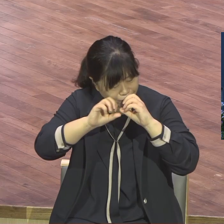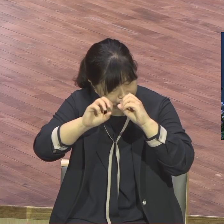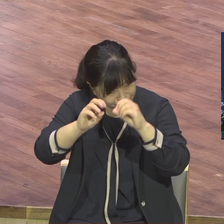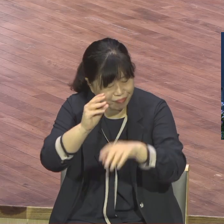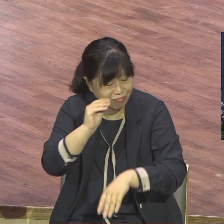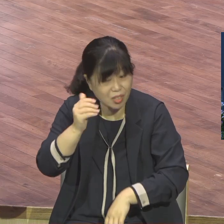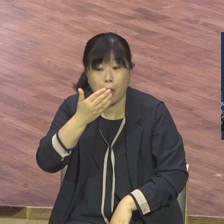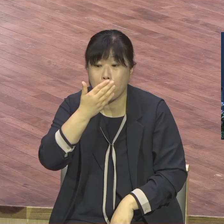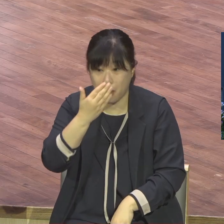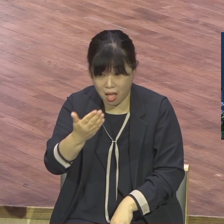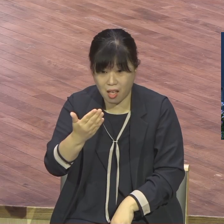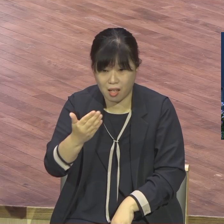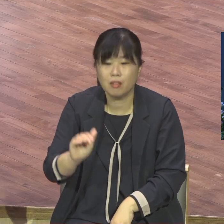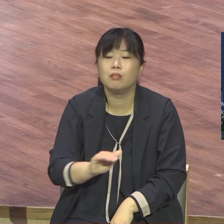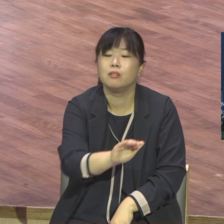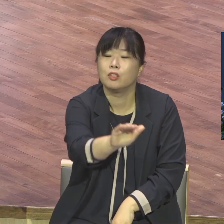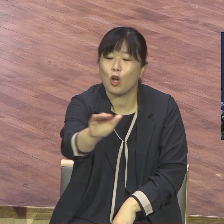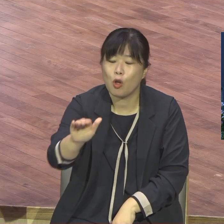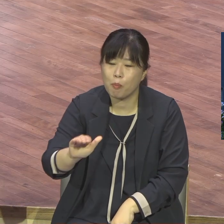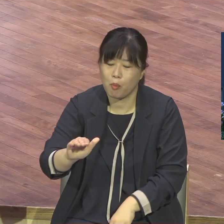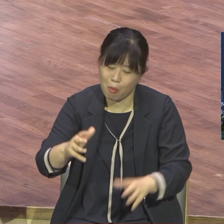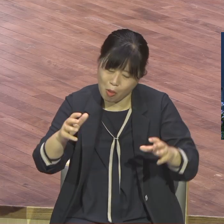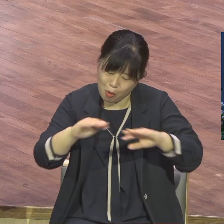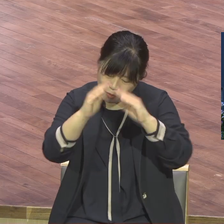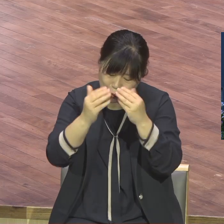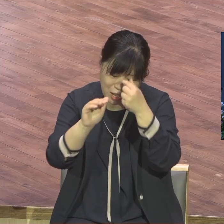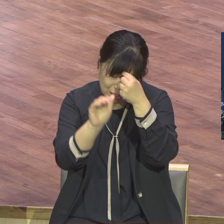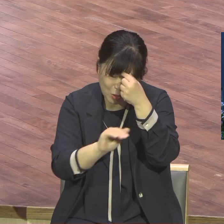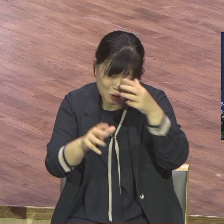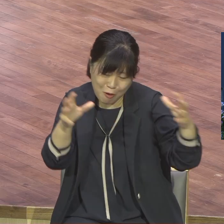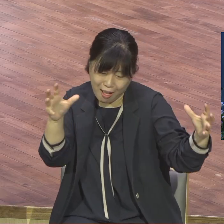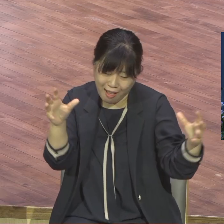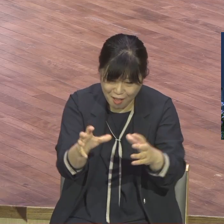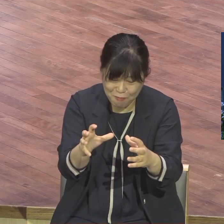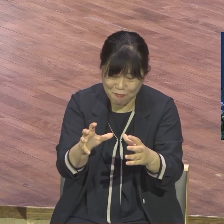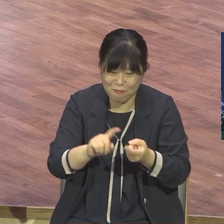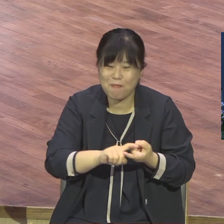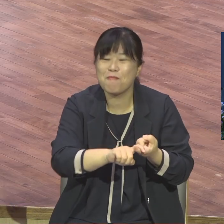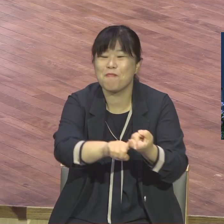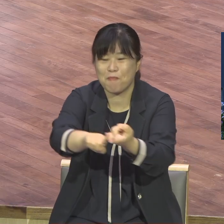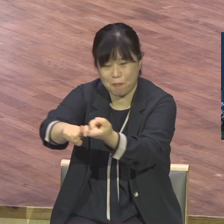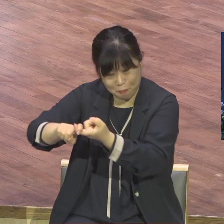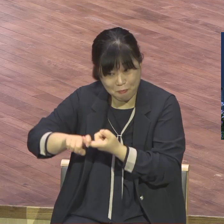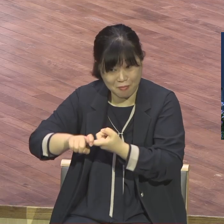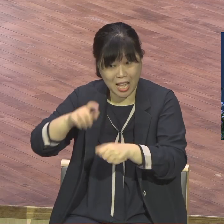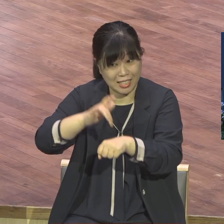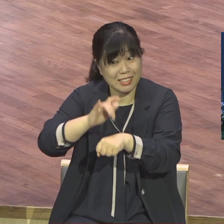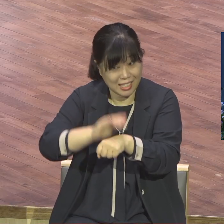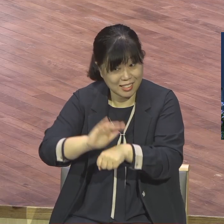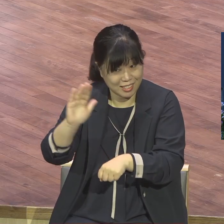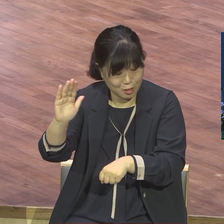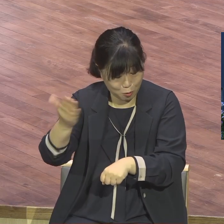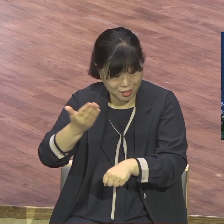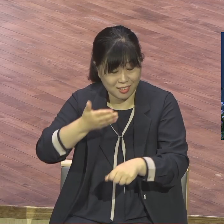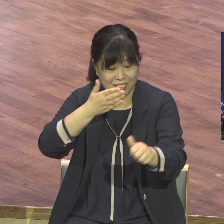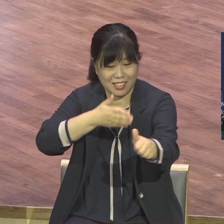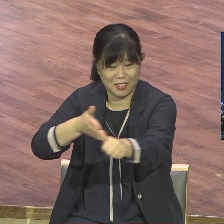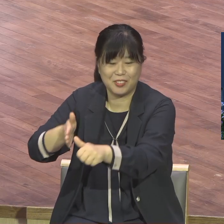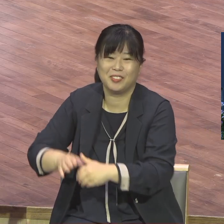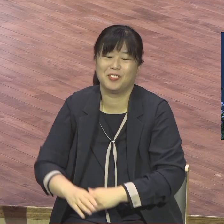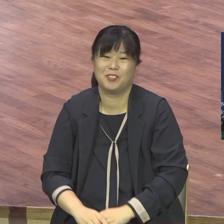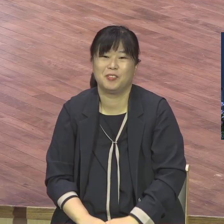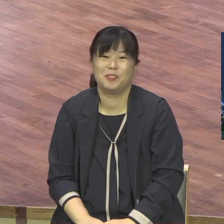다 온 성도들이 먼저 함께 체질 되시기를 바랍니다.